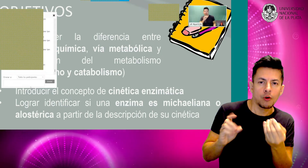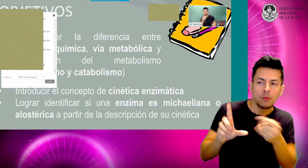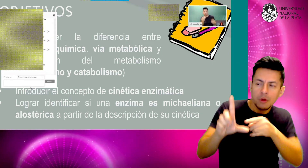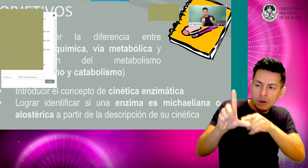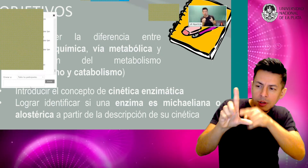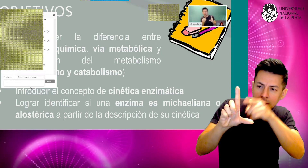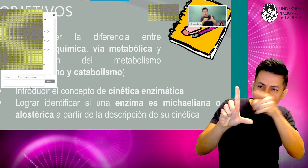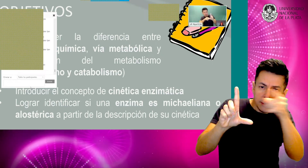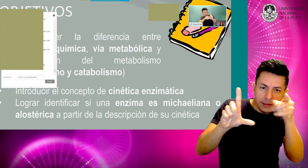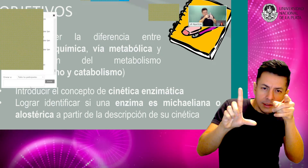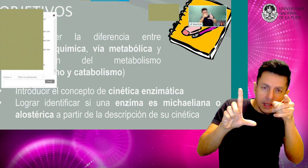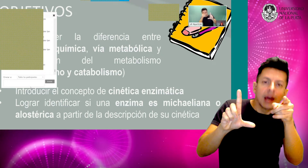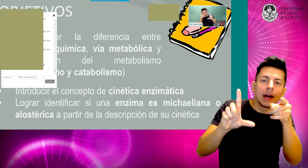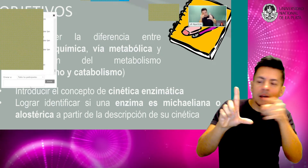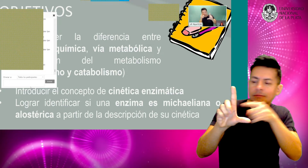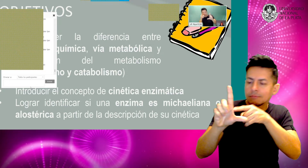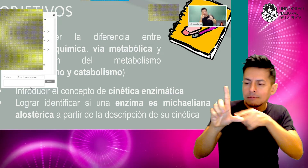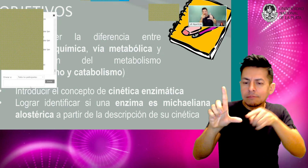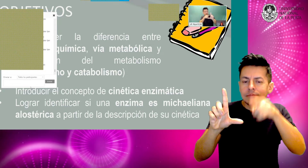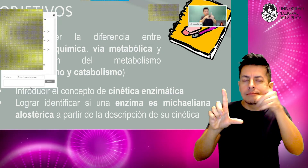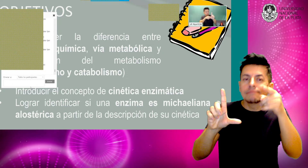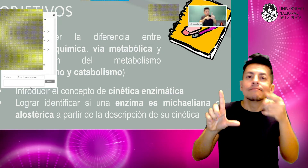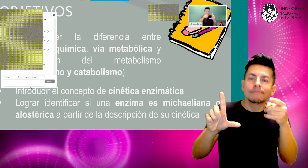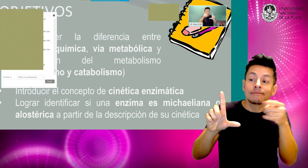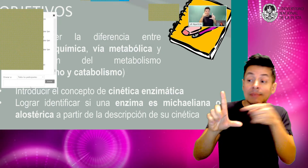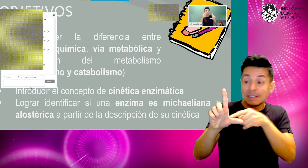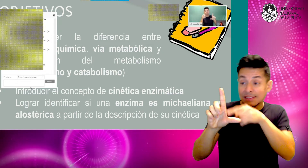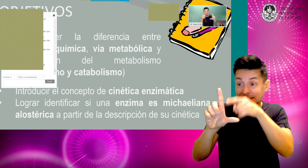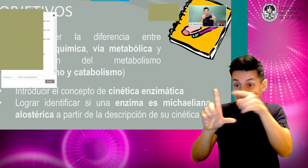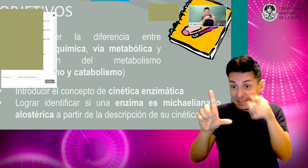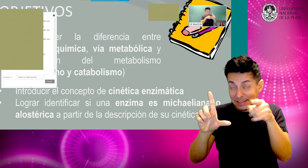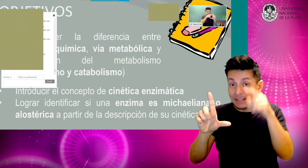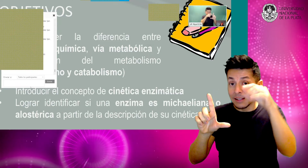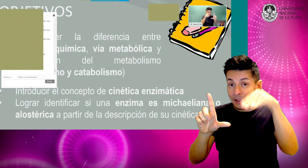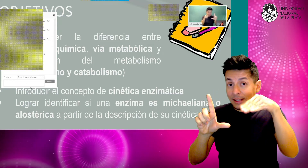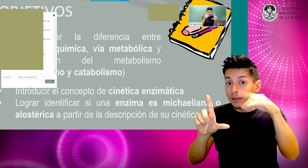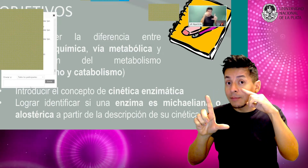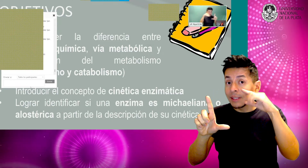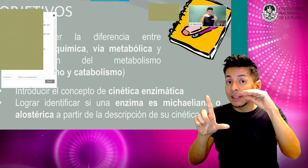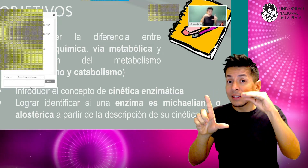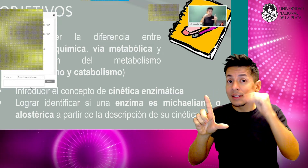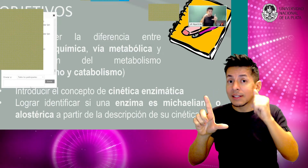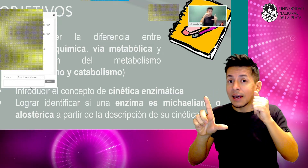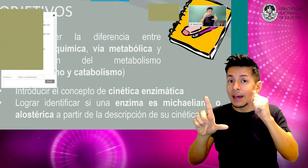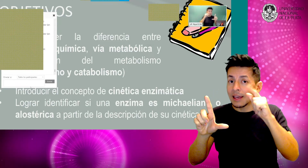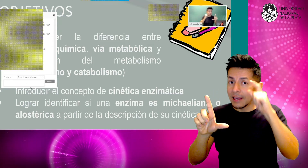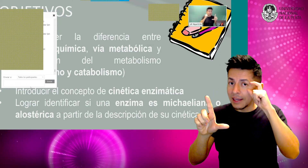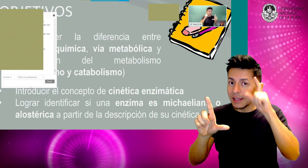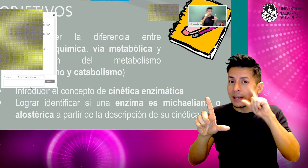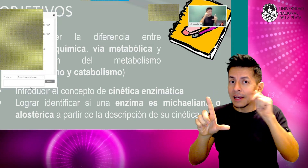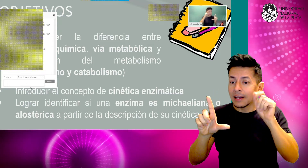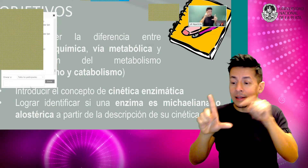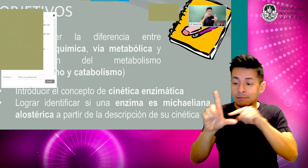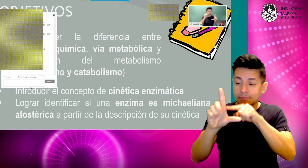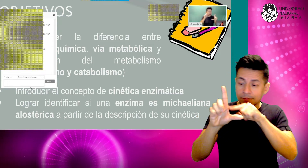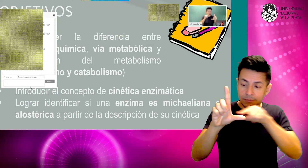poder descubrir si una enzima es miqueliana o es alostérica.